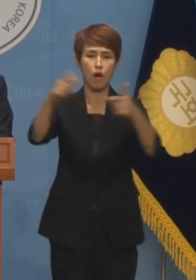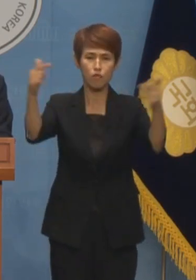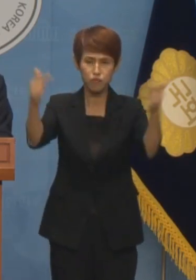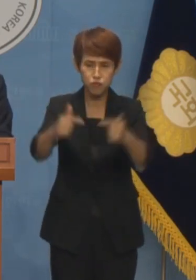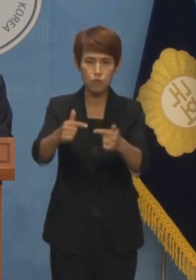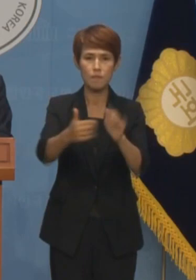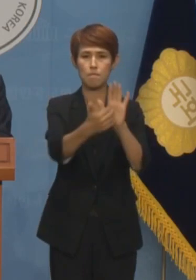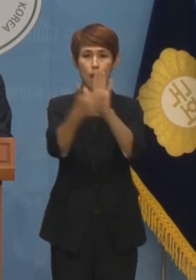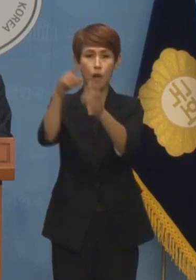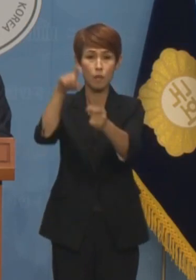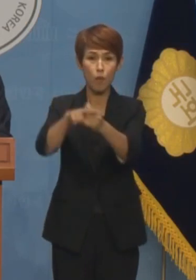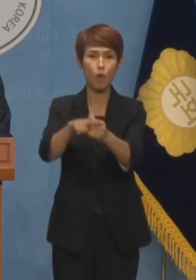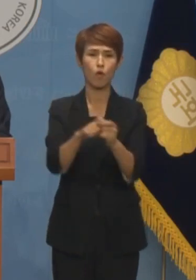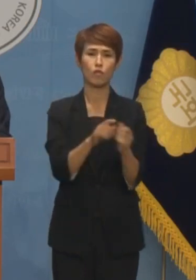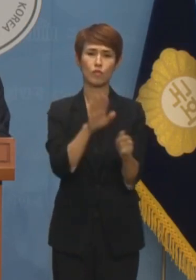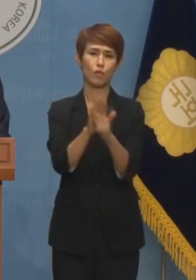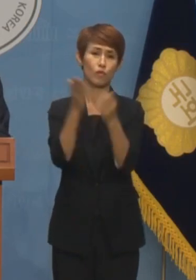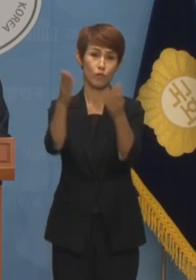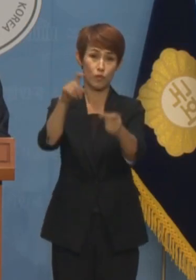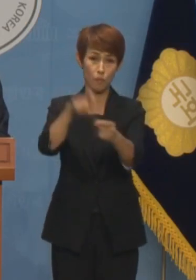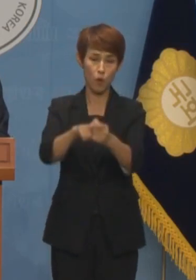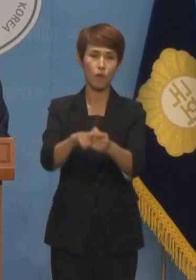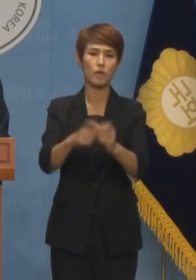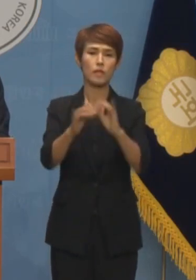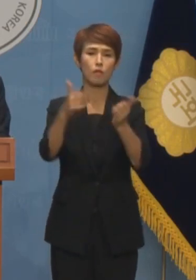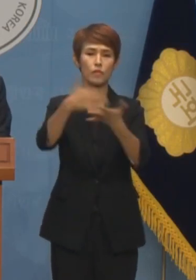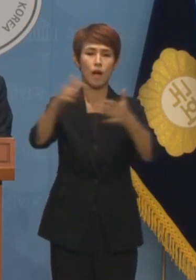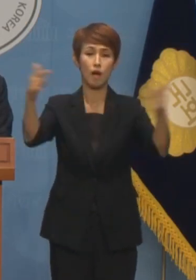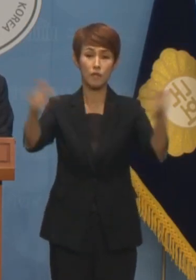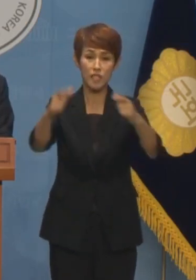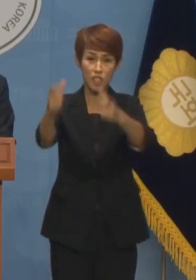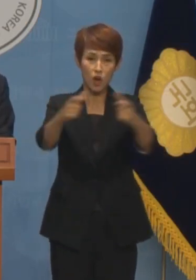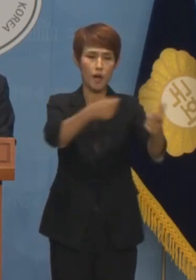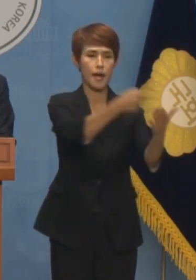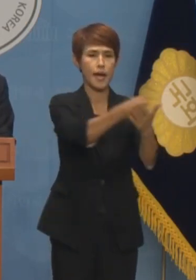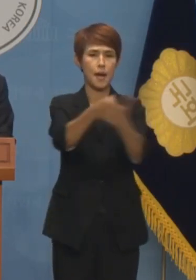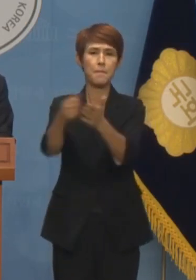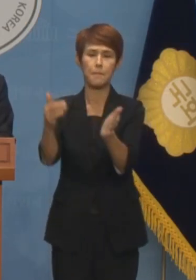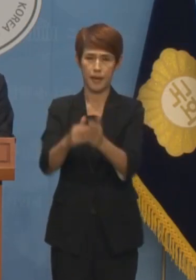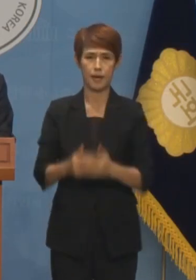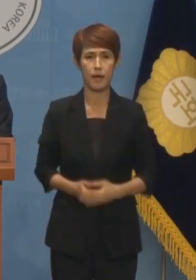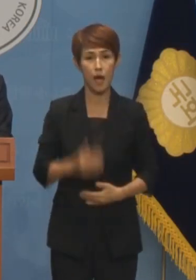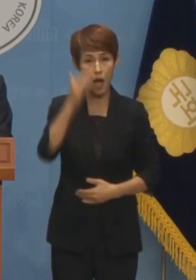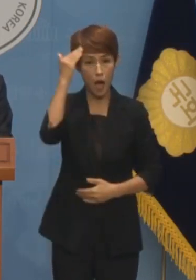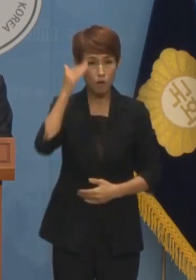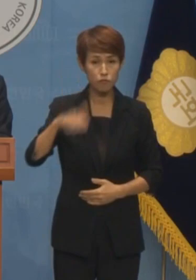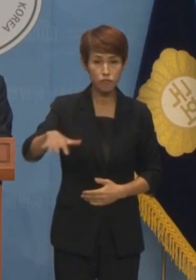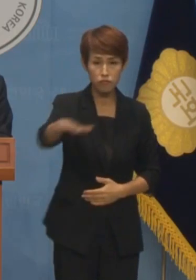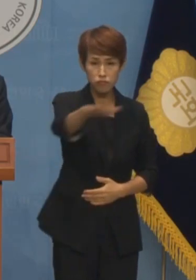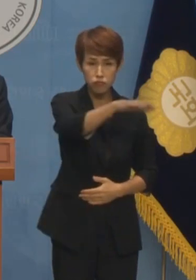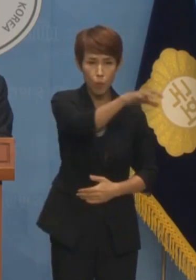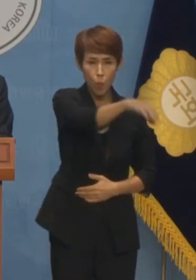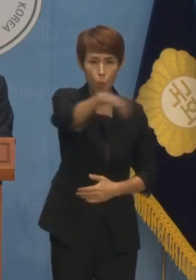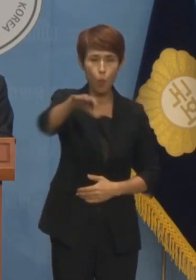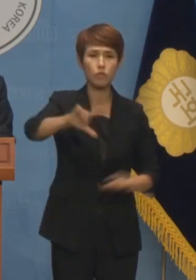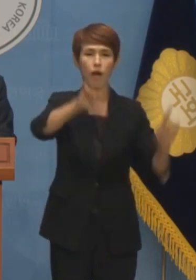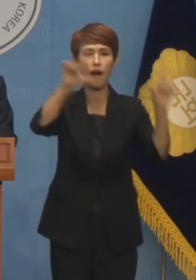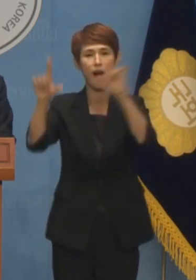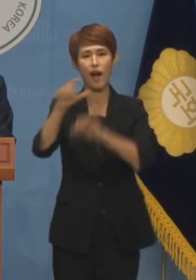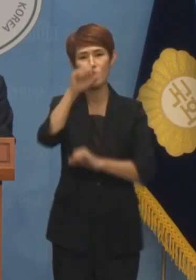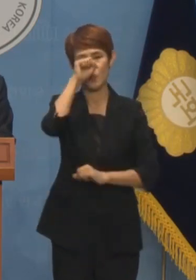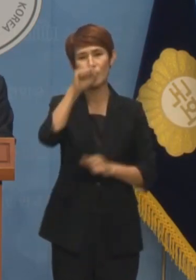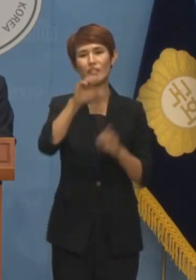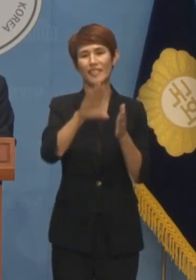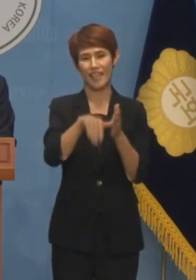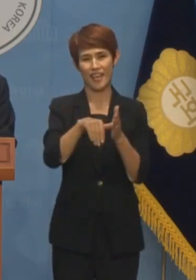위해 인구 감소 지역을 지정하였습니다. 대한민국 어디에서나 살기 좋은 지방시대,